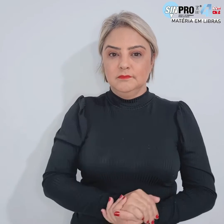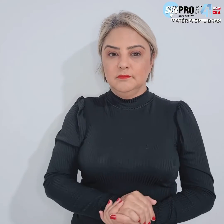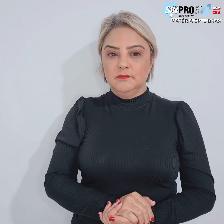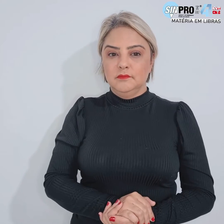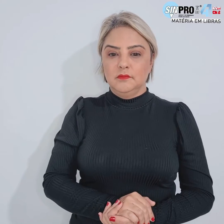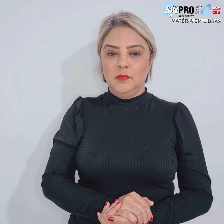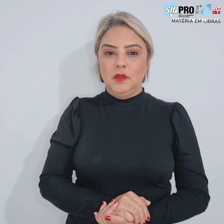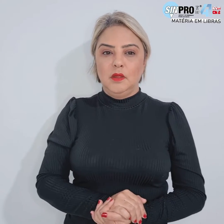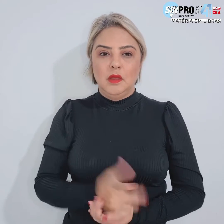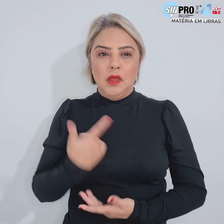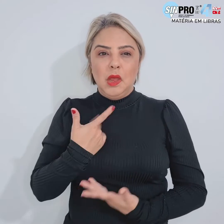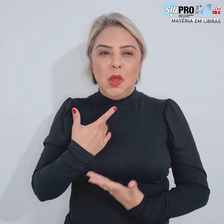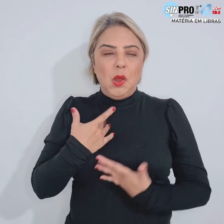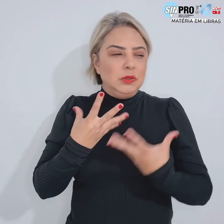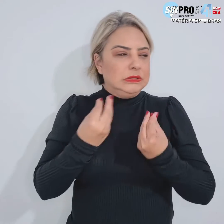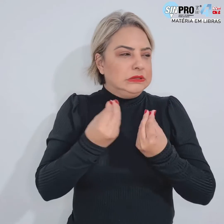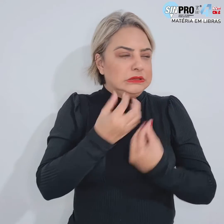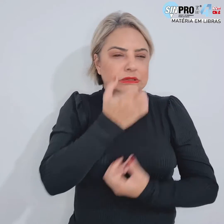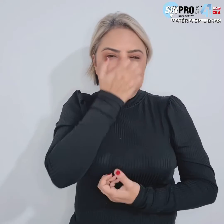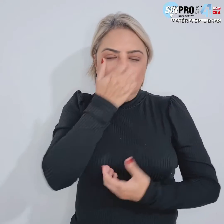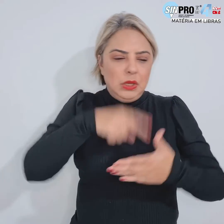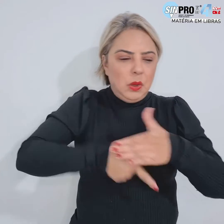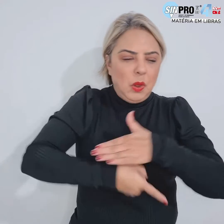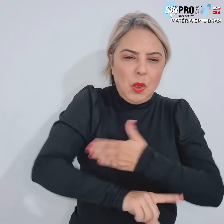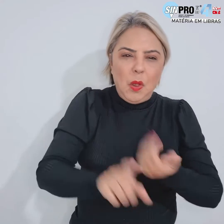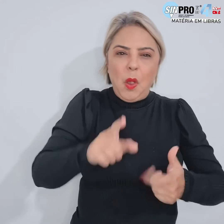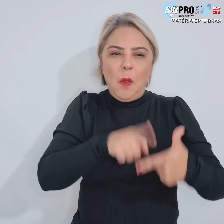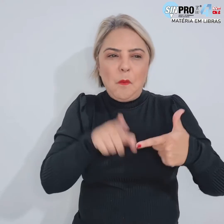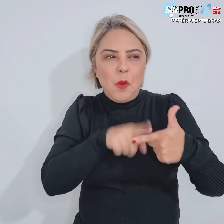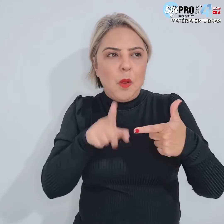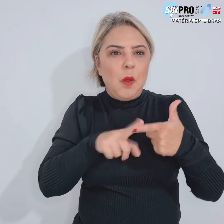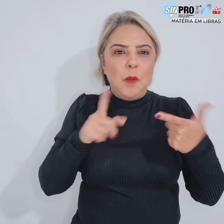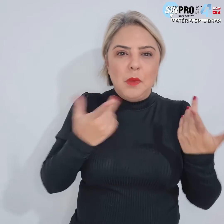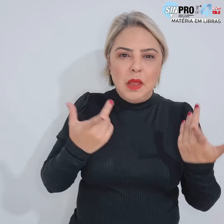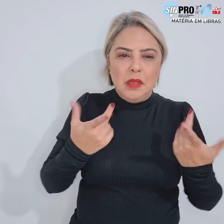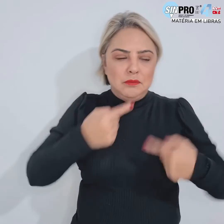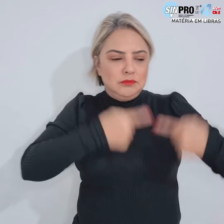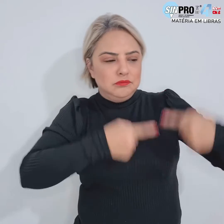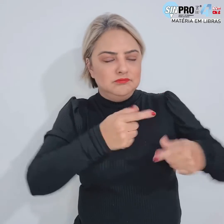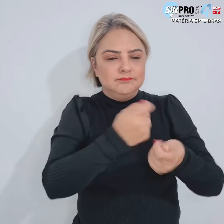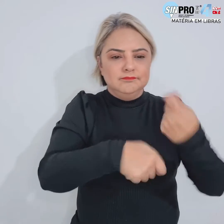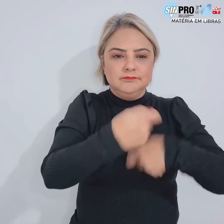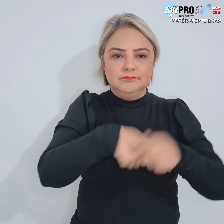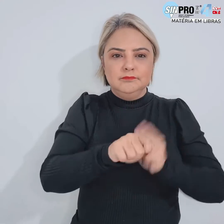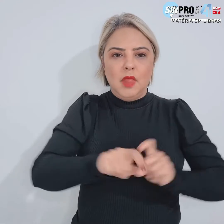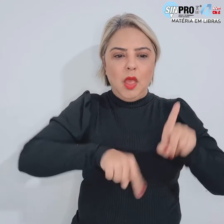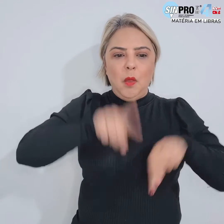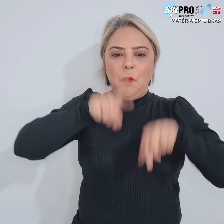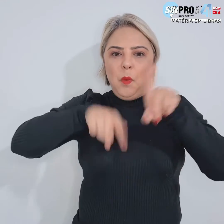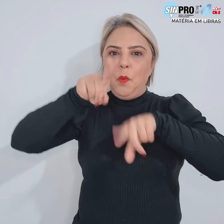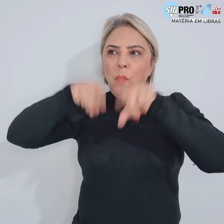Mergulhado numa crise econômica e política sem precedentes, com uma inflação que na época batia